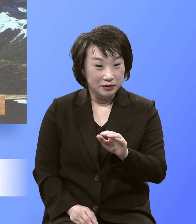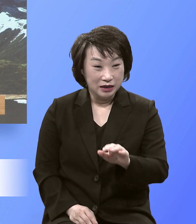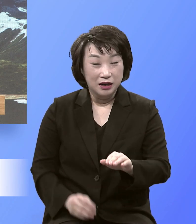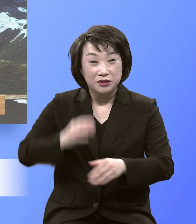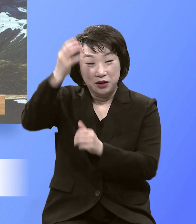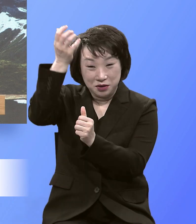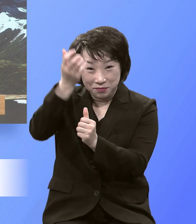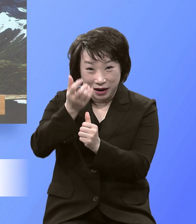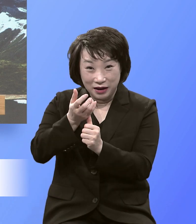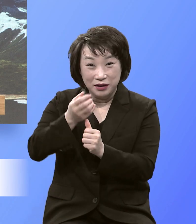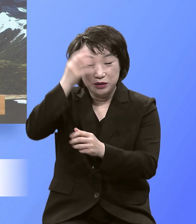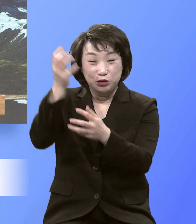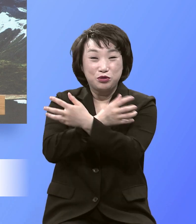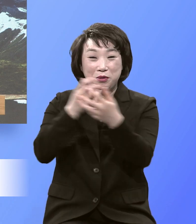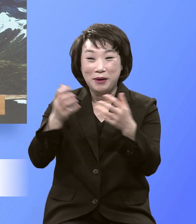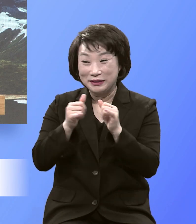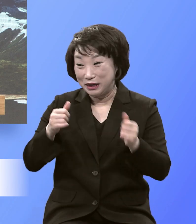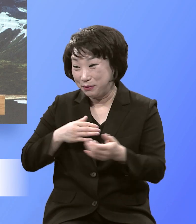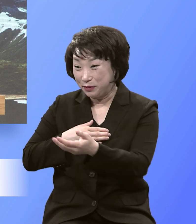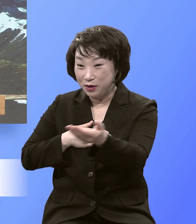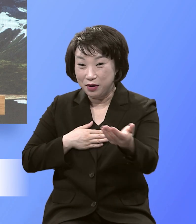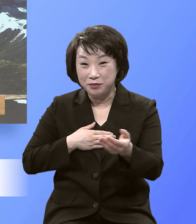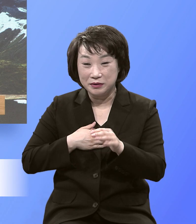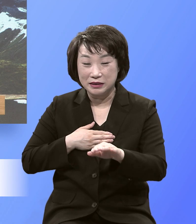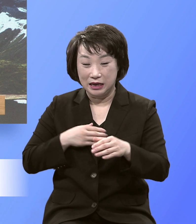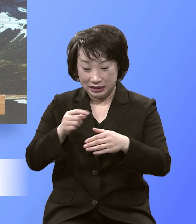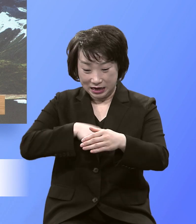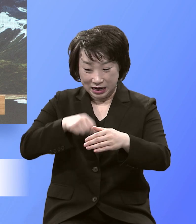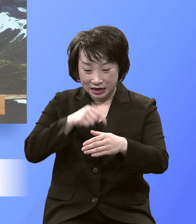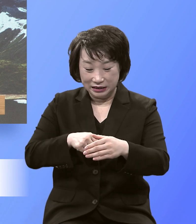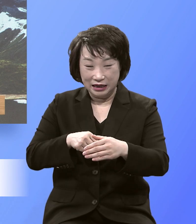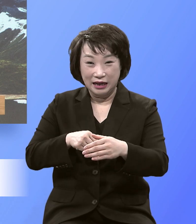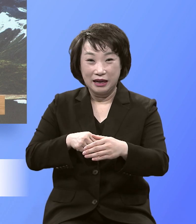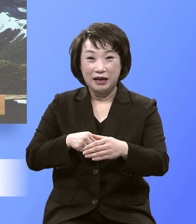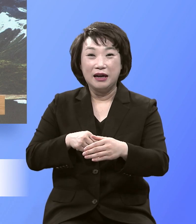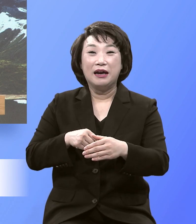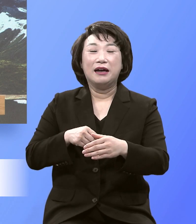성령 받아 성령이 충만한 자는 내 속에서